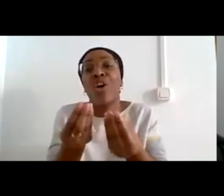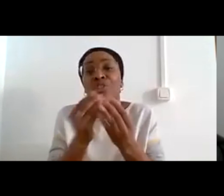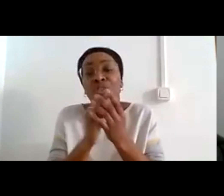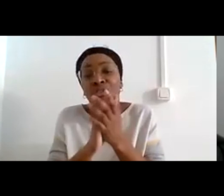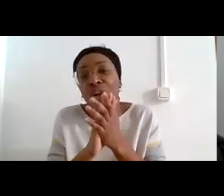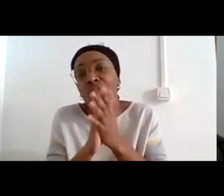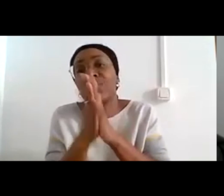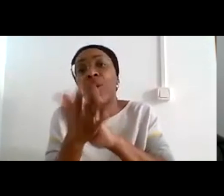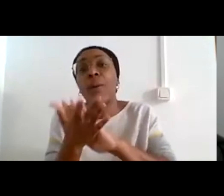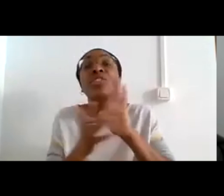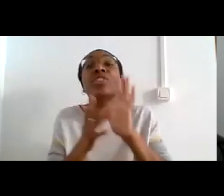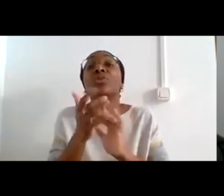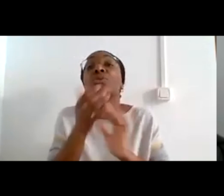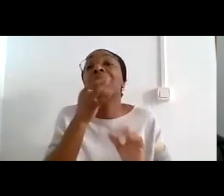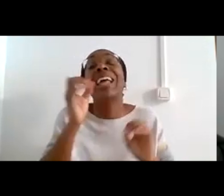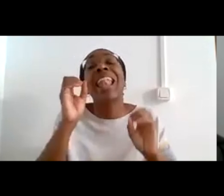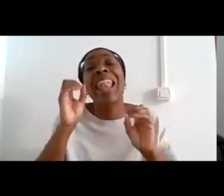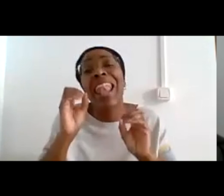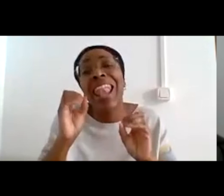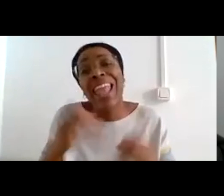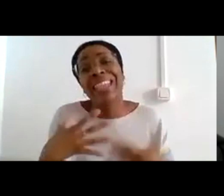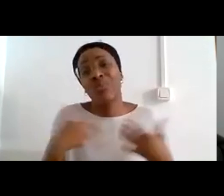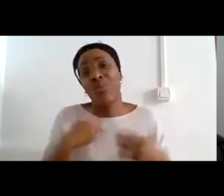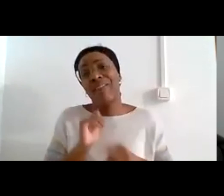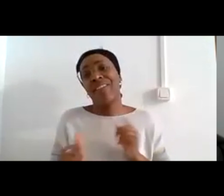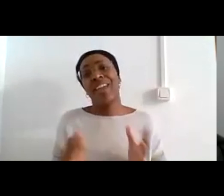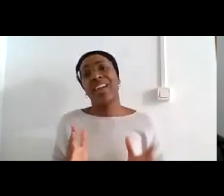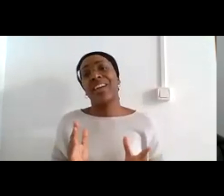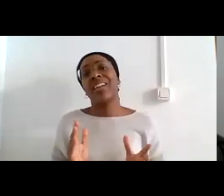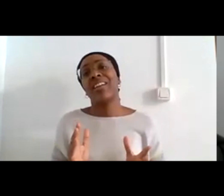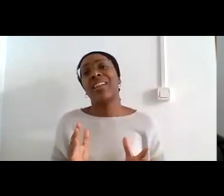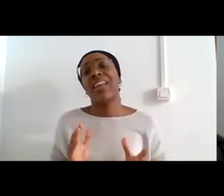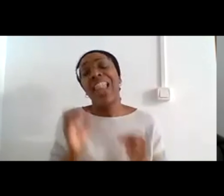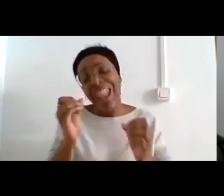Laisse-moi faire. Sois docile entre mes mains.